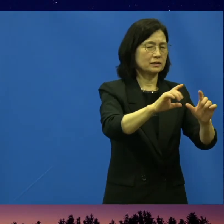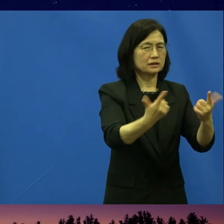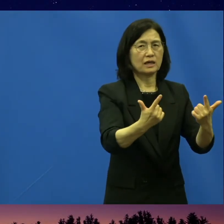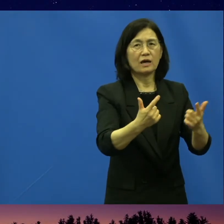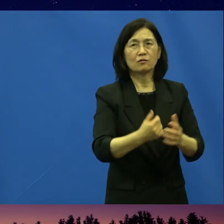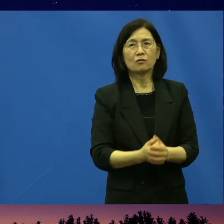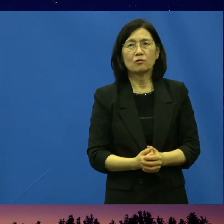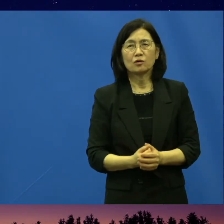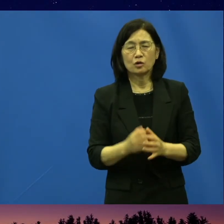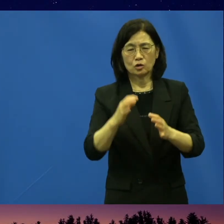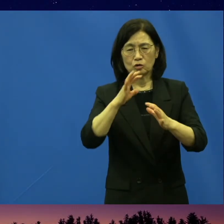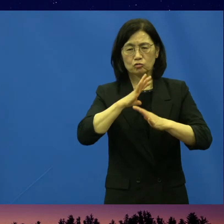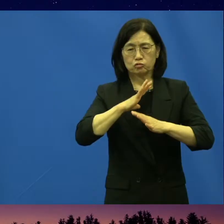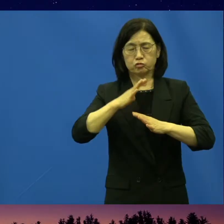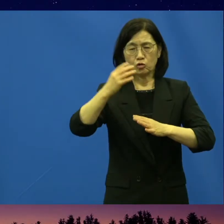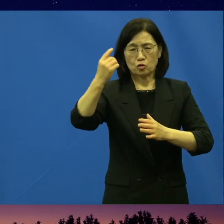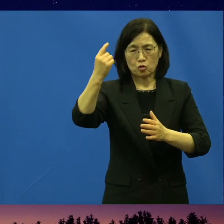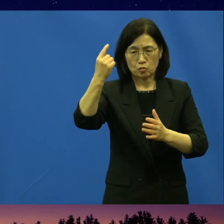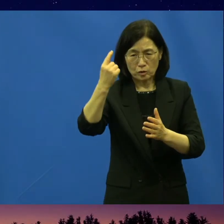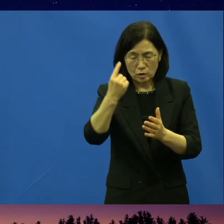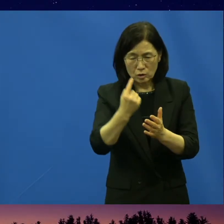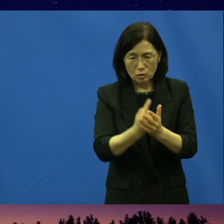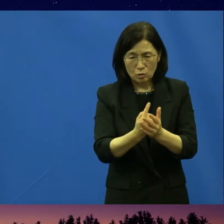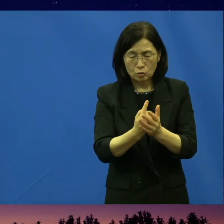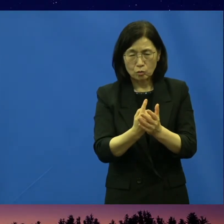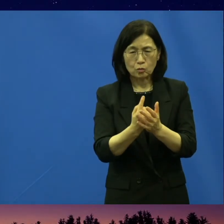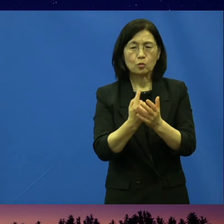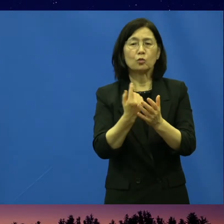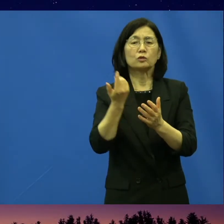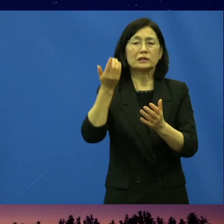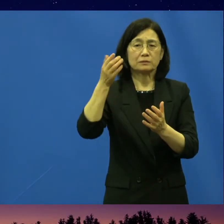두려움이 찾아오지만 그 안에 매여 살지 않는다는 거예요.